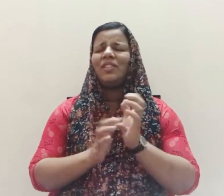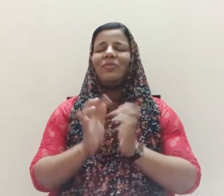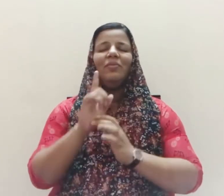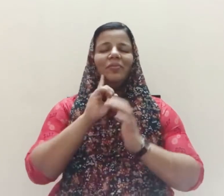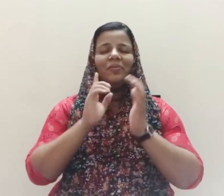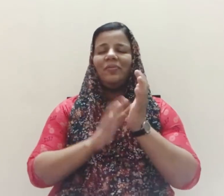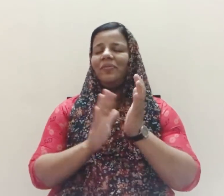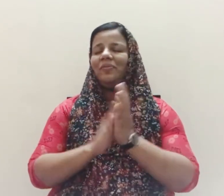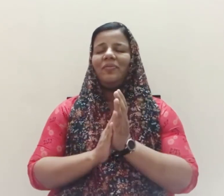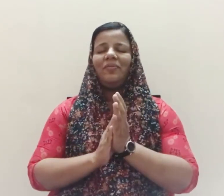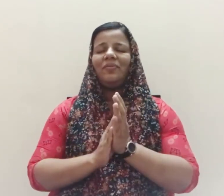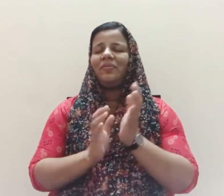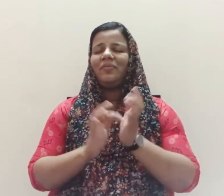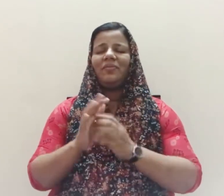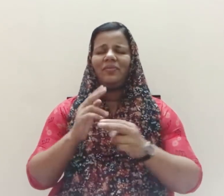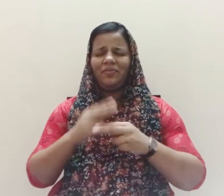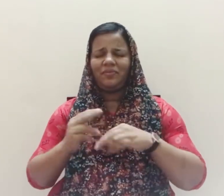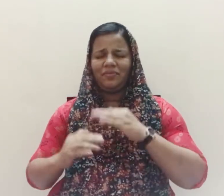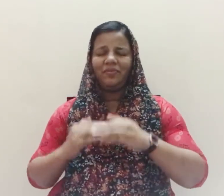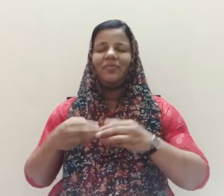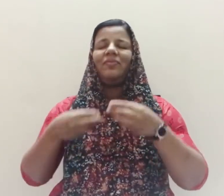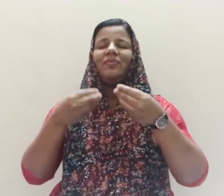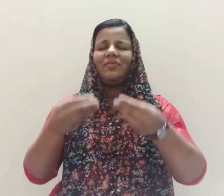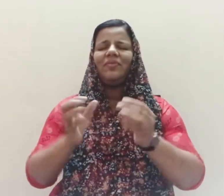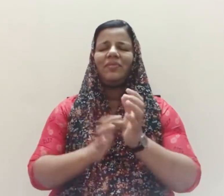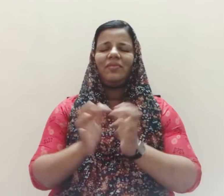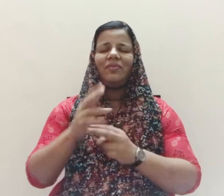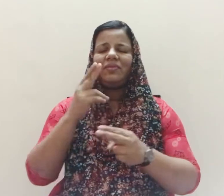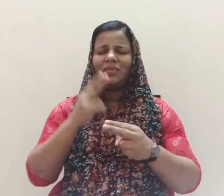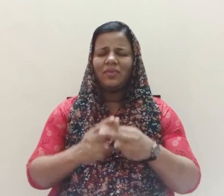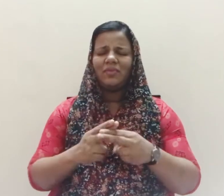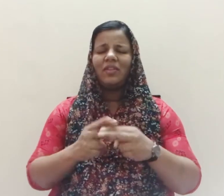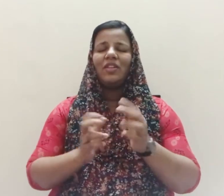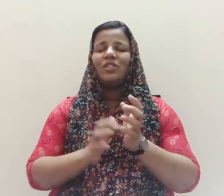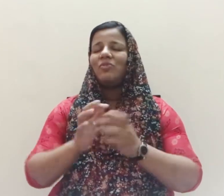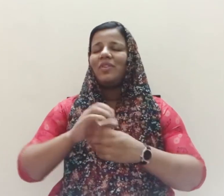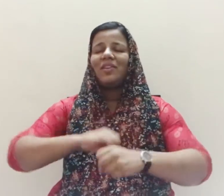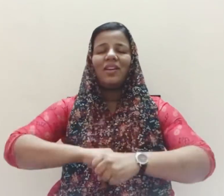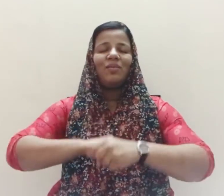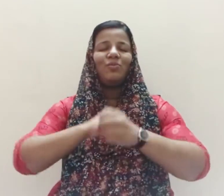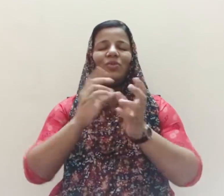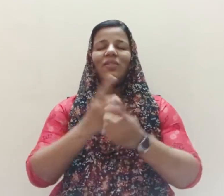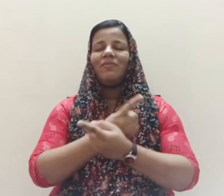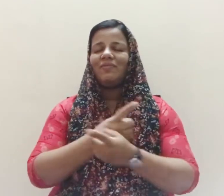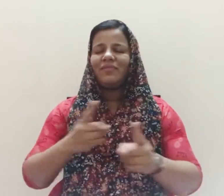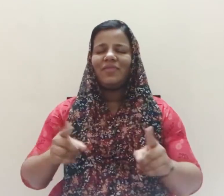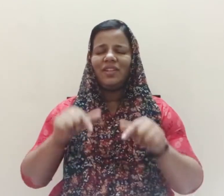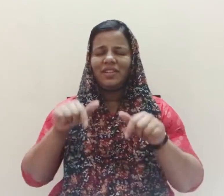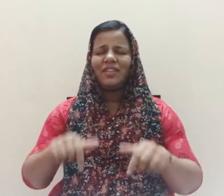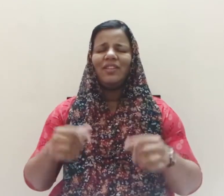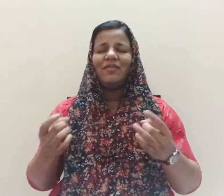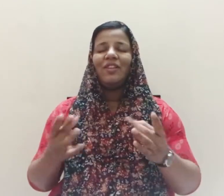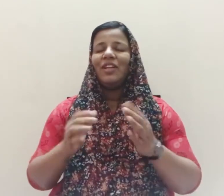സ്തുതിക്കുന്നു, അപ്പോൾ ഞങ്ങളങ്ങേ വാഴ്ത്തുന്നു. യേശു ക്രിസ്തുവിൻ്റെ നാമത്തിൽ അത്ഭുതകരമായ വിടുതൽ കഥാവെ അങ്ങ് തൻ്റെ കുഞ്ഞുങ്ങൾക്ക്